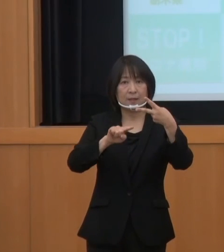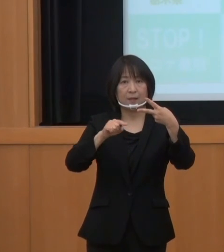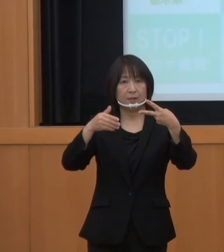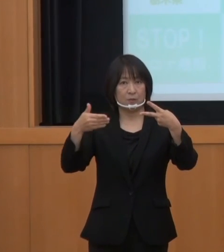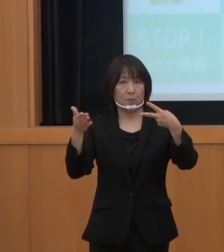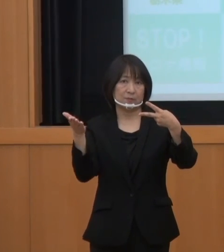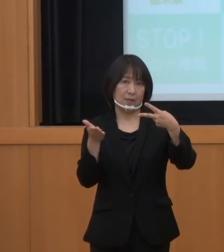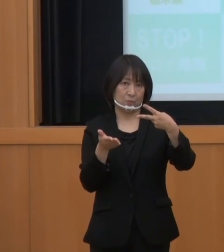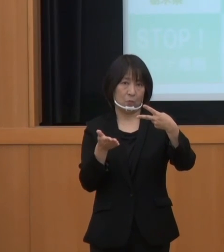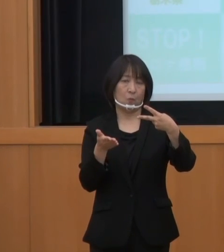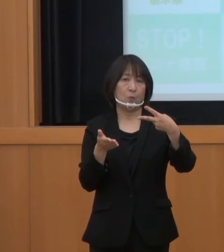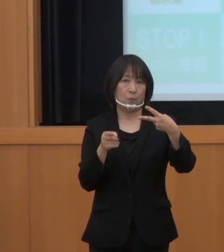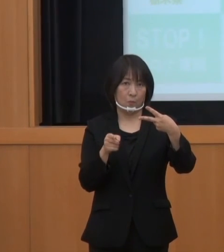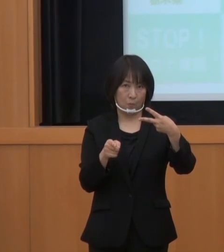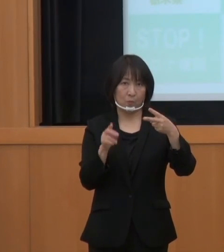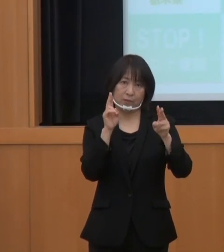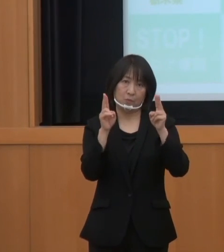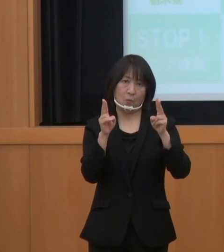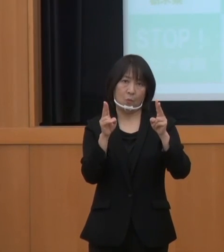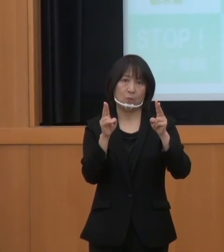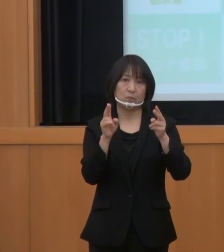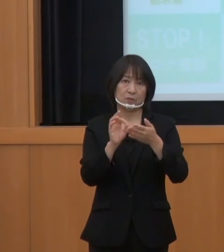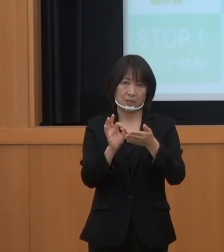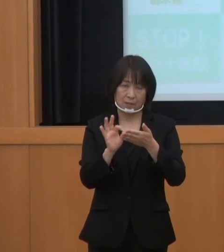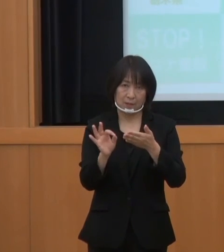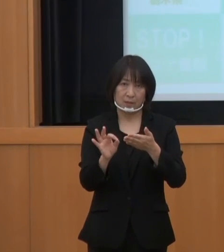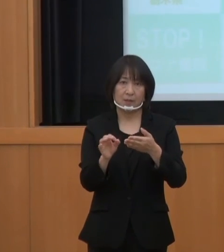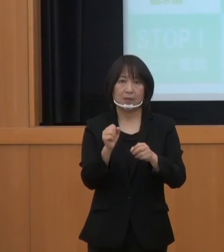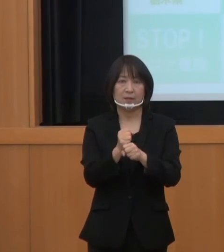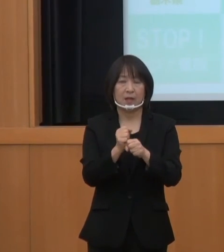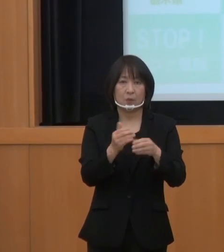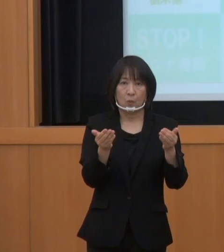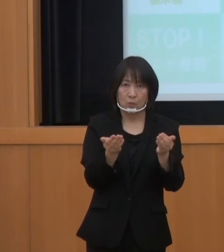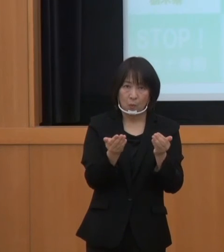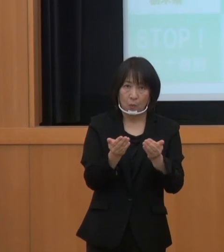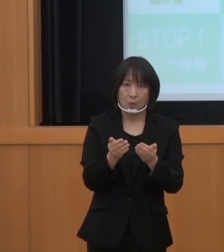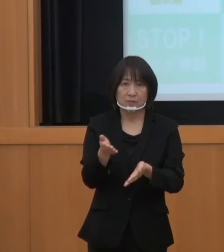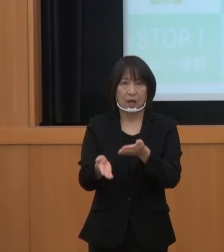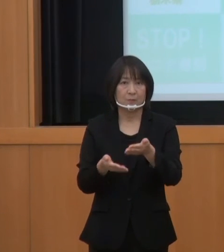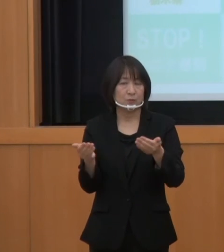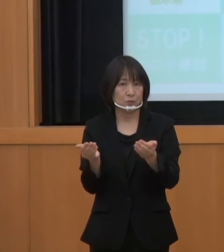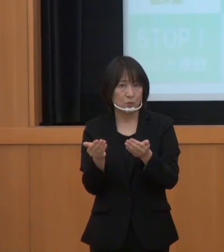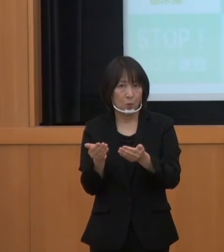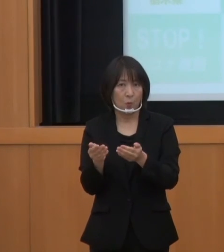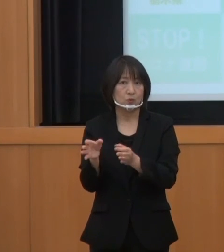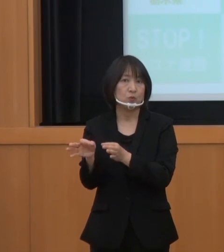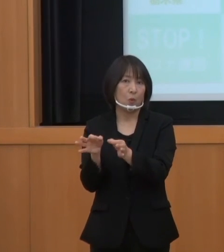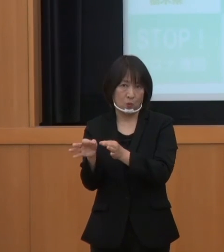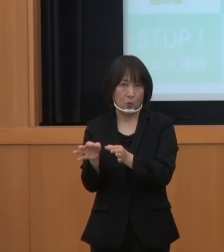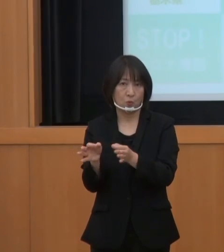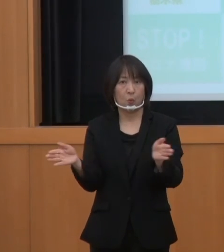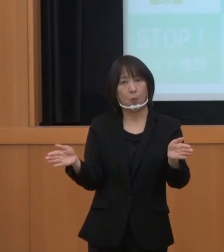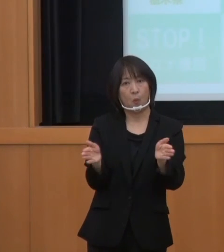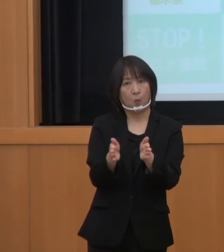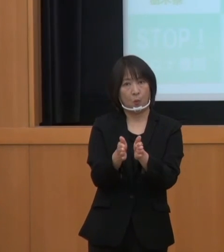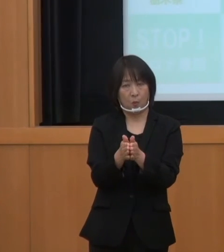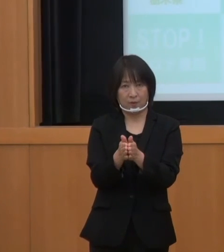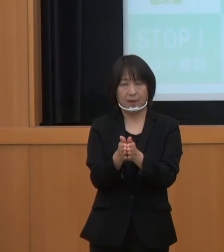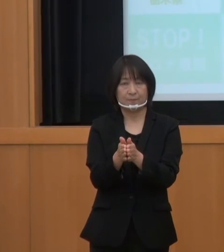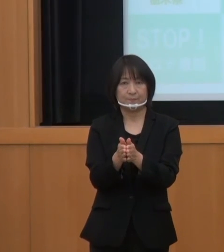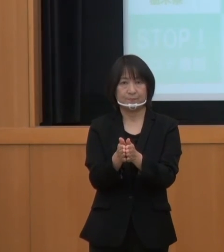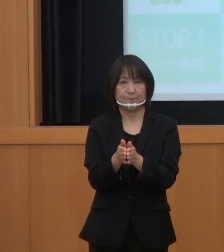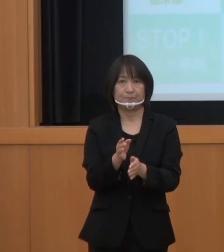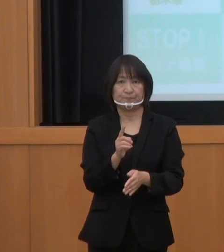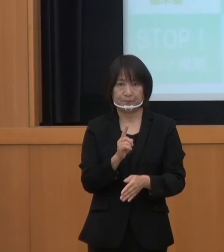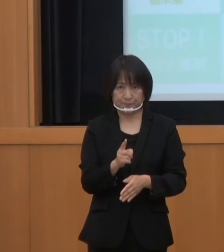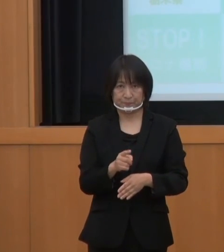あ、栃木県内の企業ですけれども、製造業、サービス業、商業の合計になります。これを今回掲